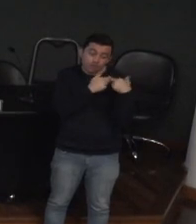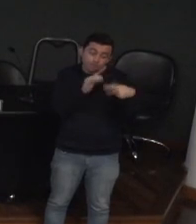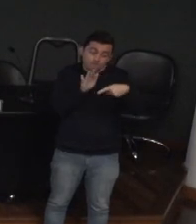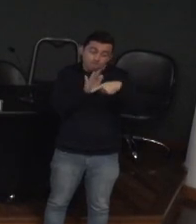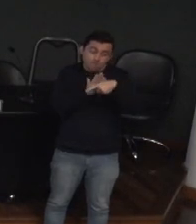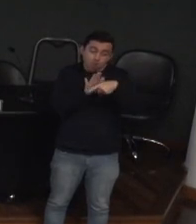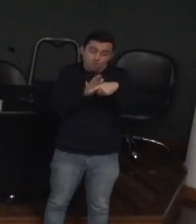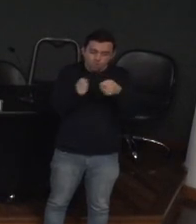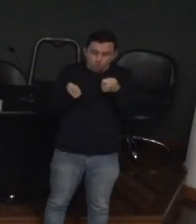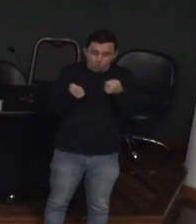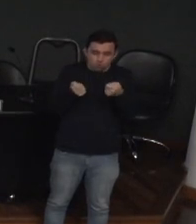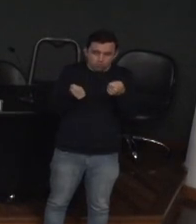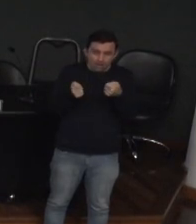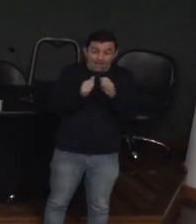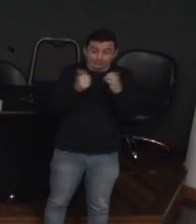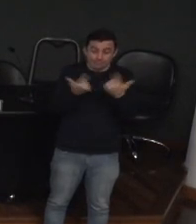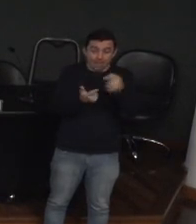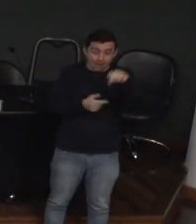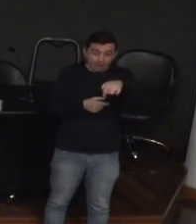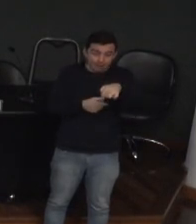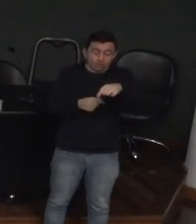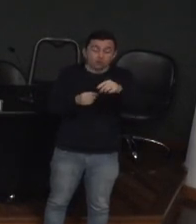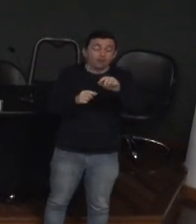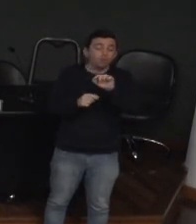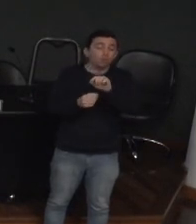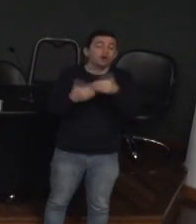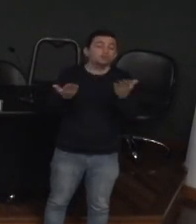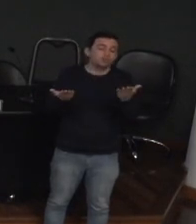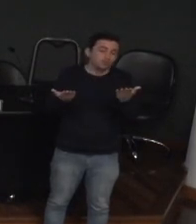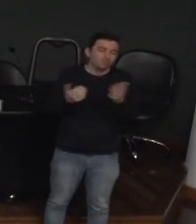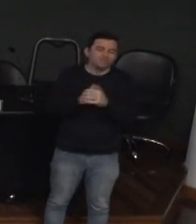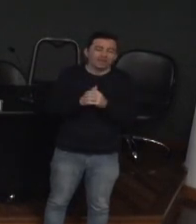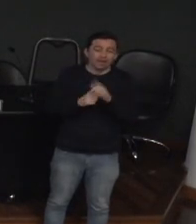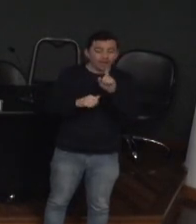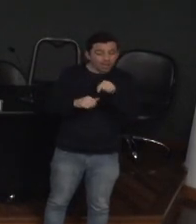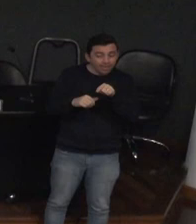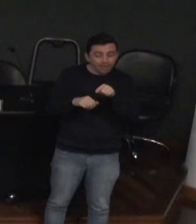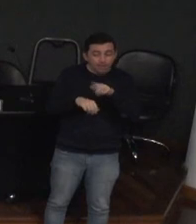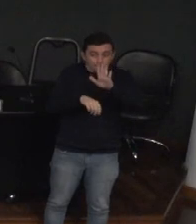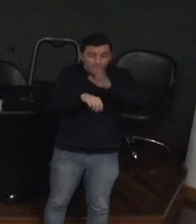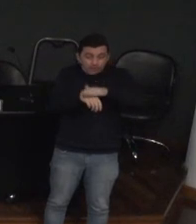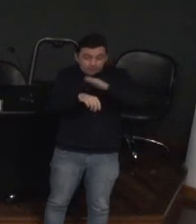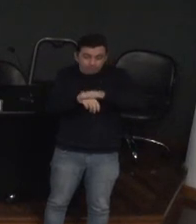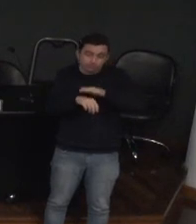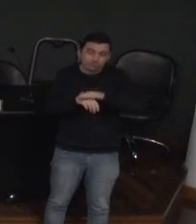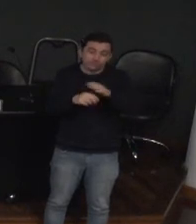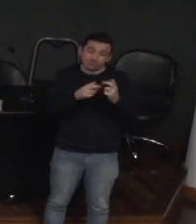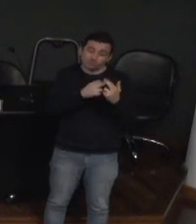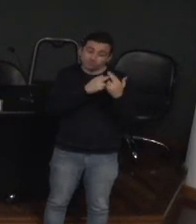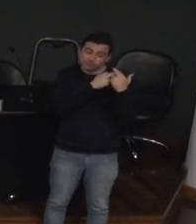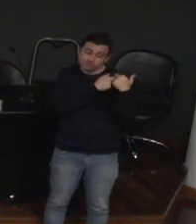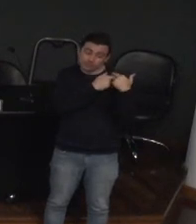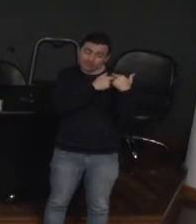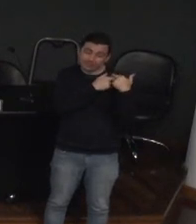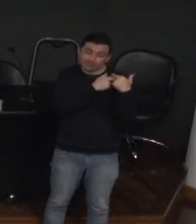do controlador Assembleia? Quando este dado tiver sob o controle